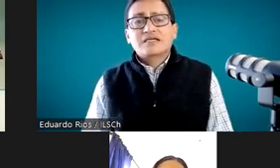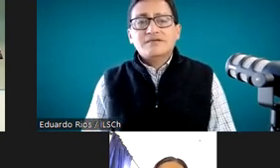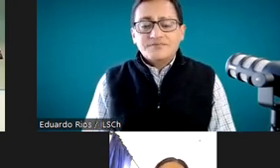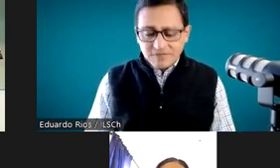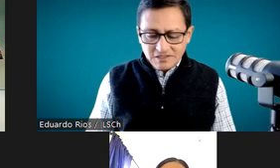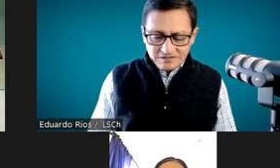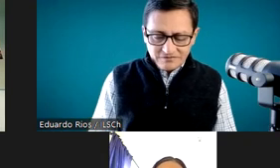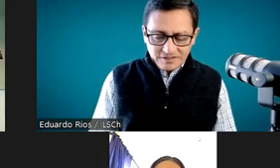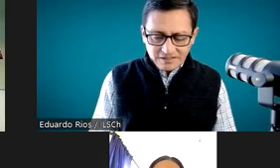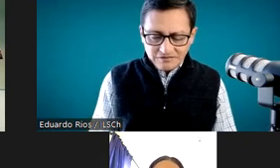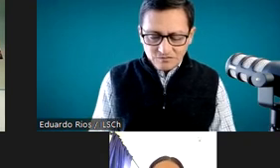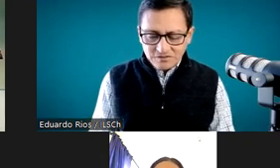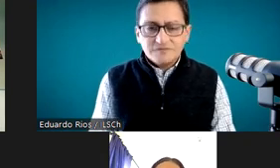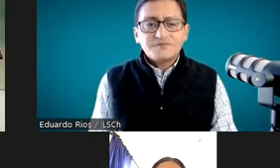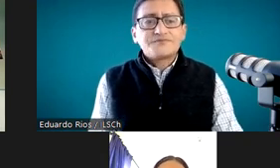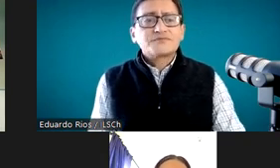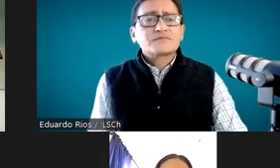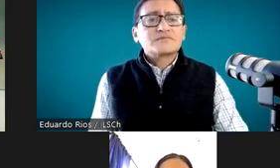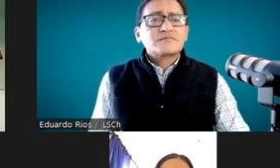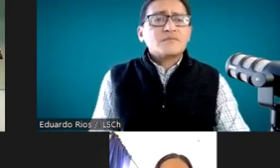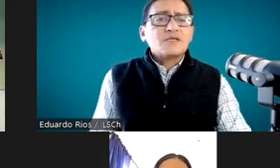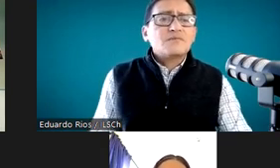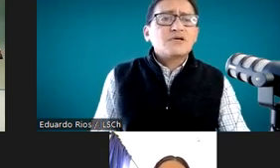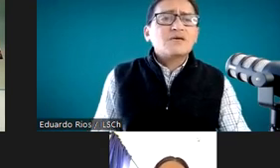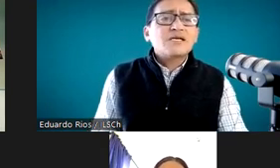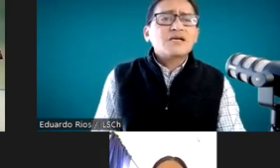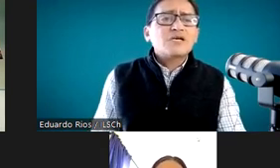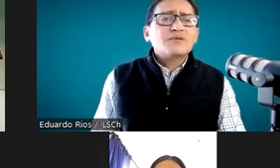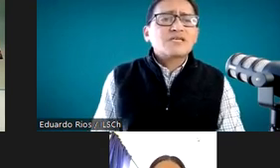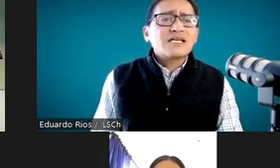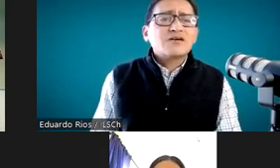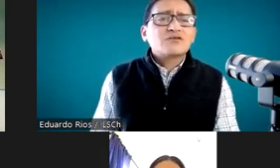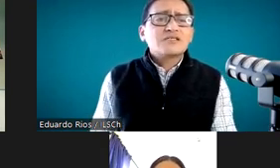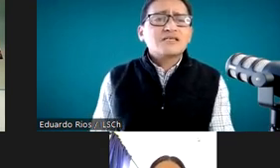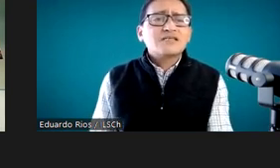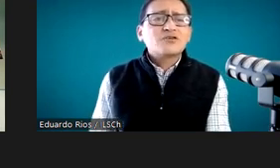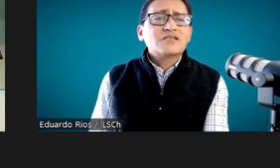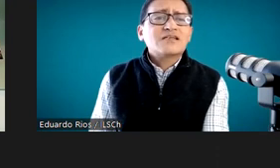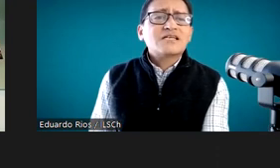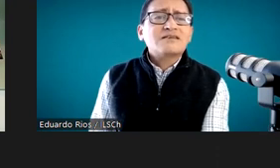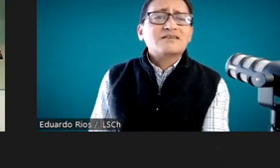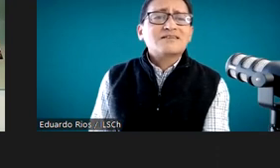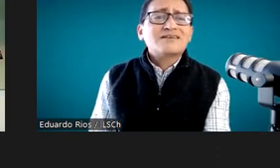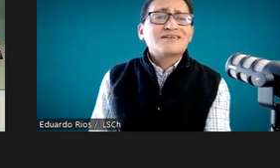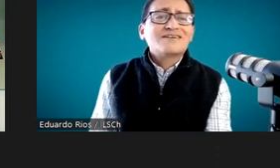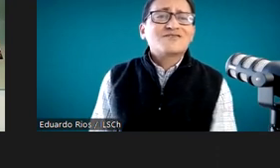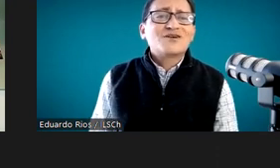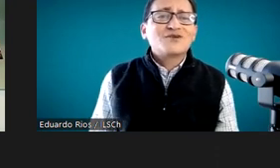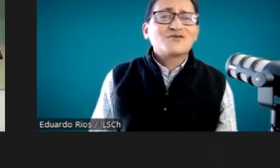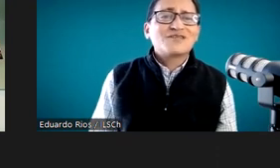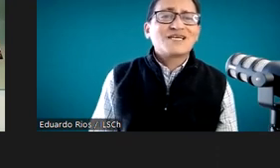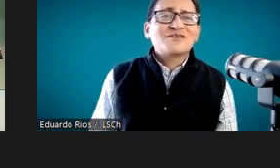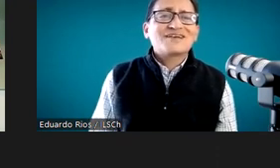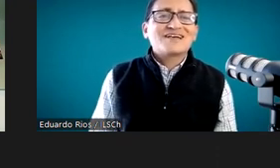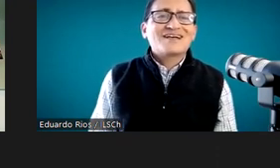para este taller. Te va a servir bastante la información. Veo también algunas caritas conocidas. Jocelyn Rivas, que nos